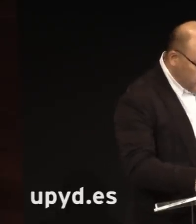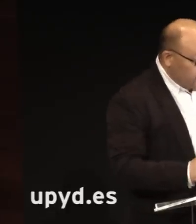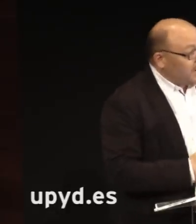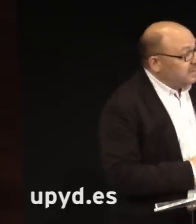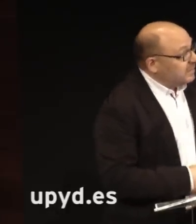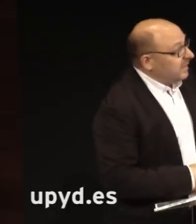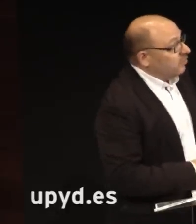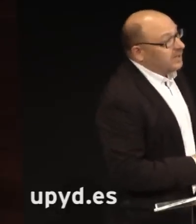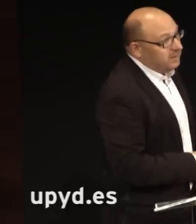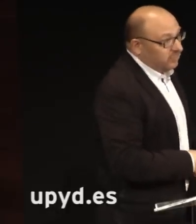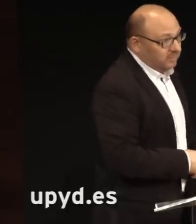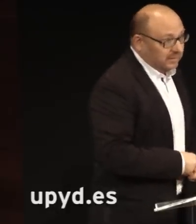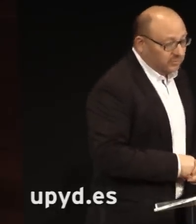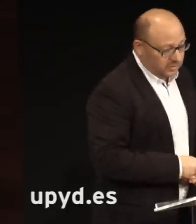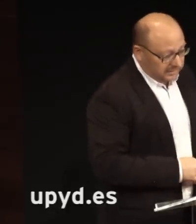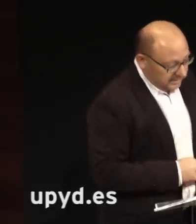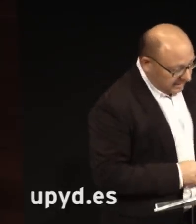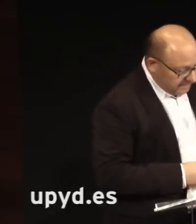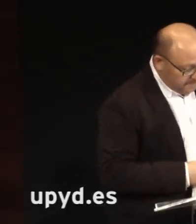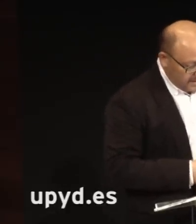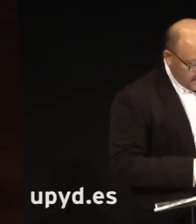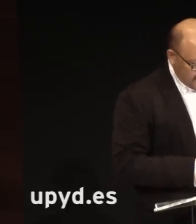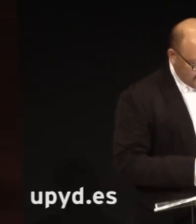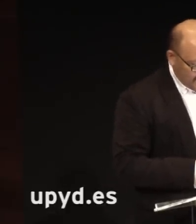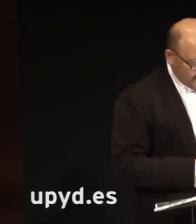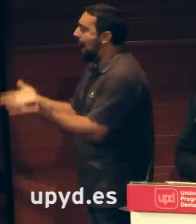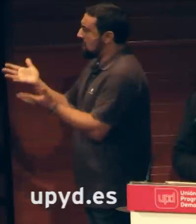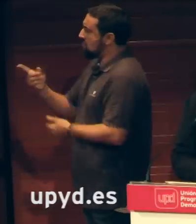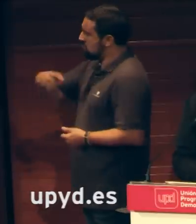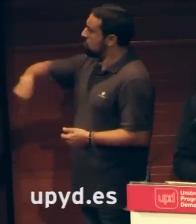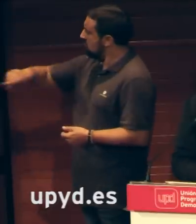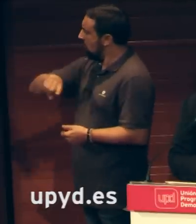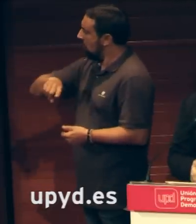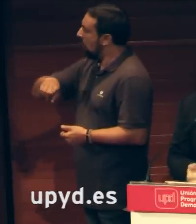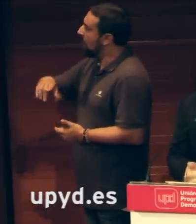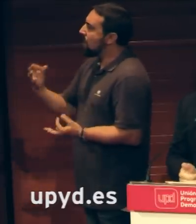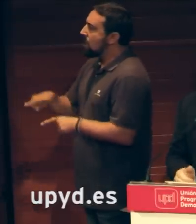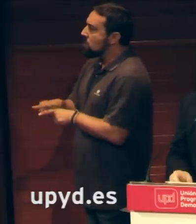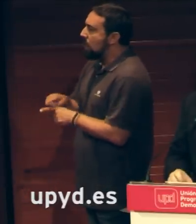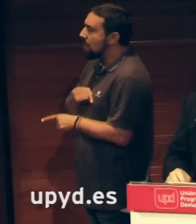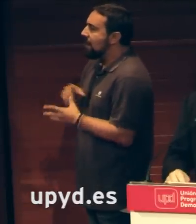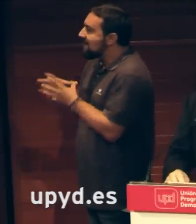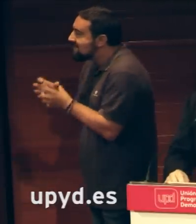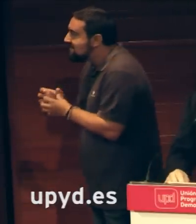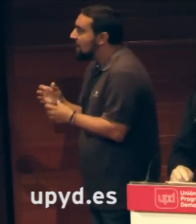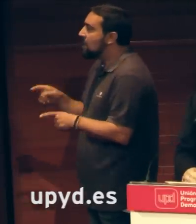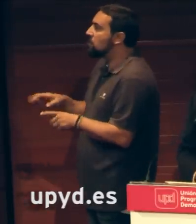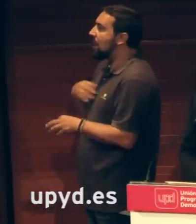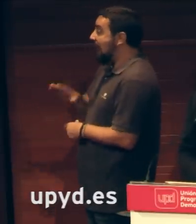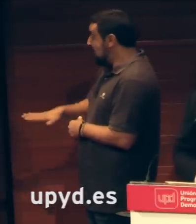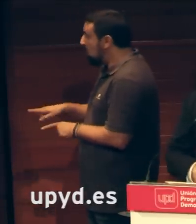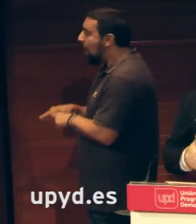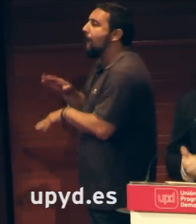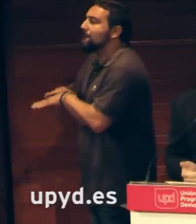perder. Yo la verdad es que os animo a todos los que estáis aquí a que no perdáis esa inquietud y esa curiosidad de los niños, a